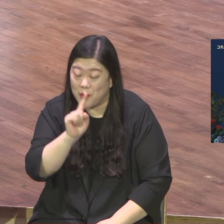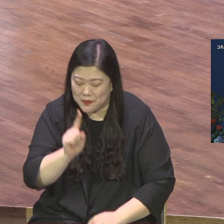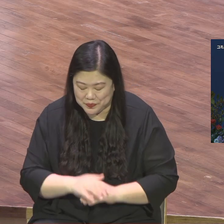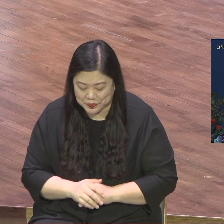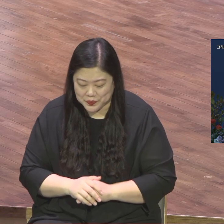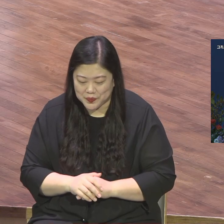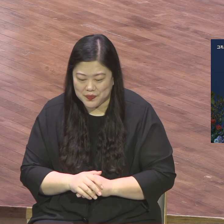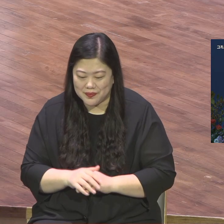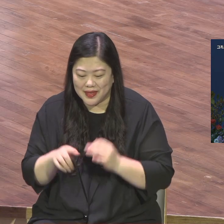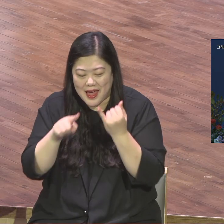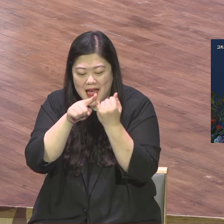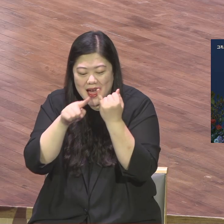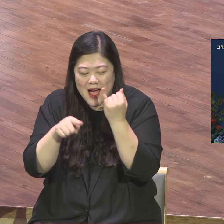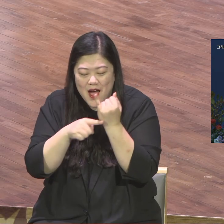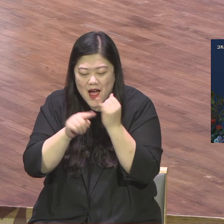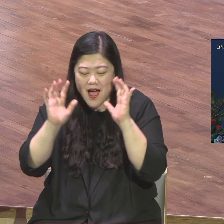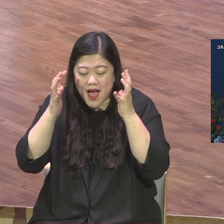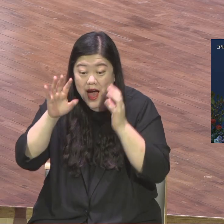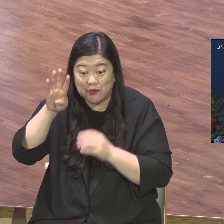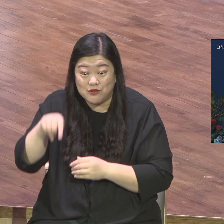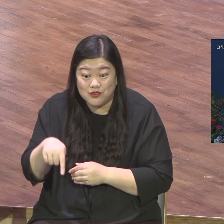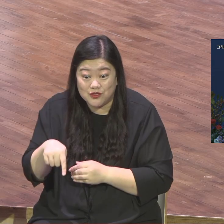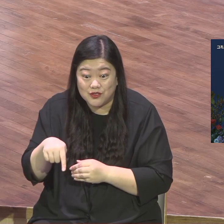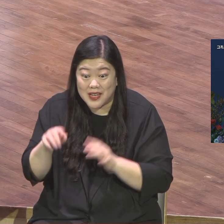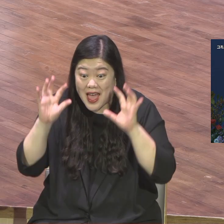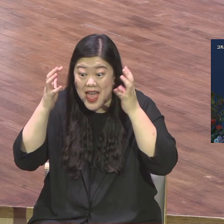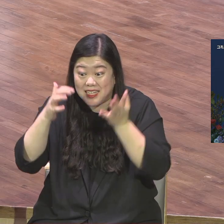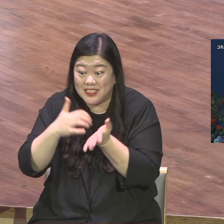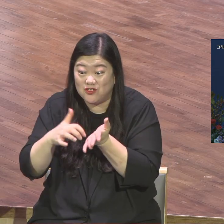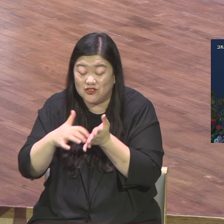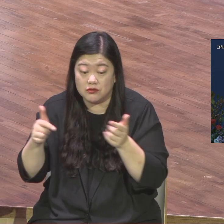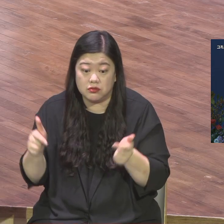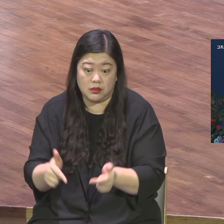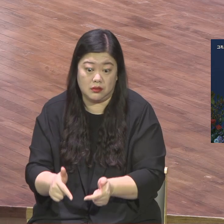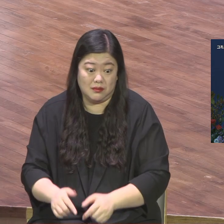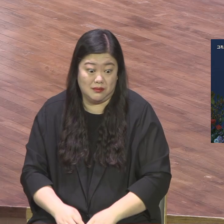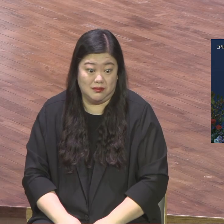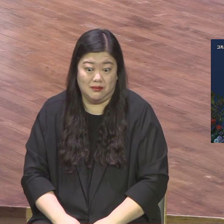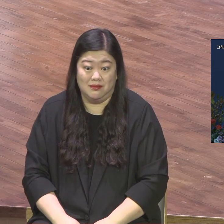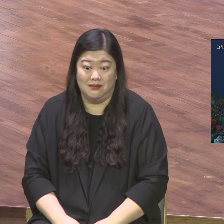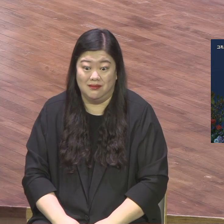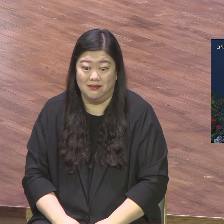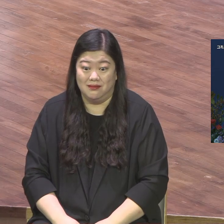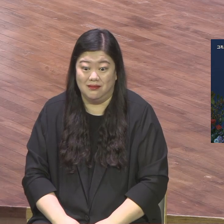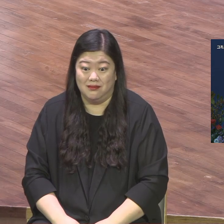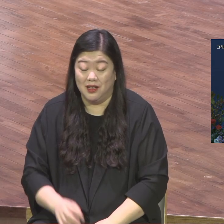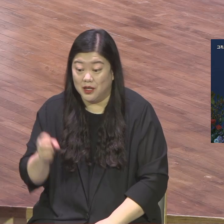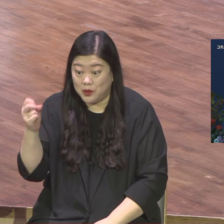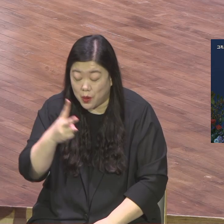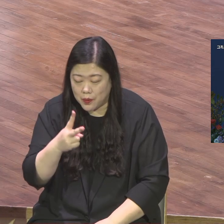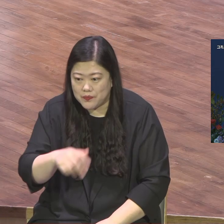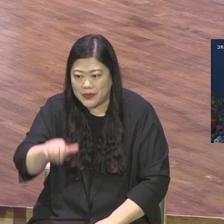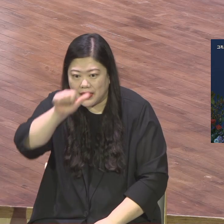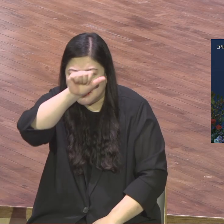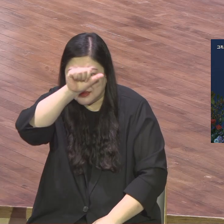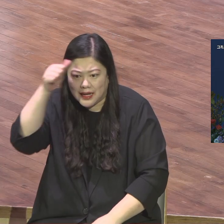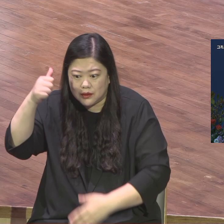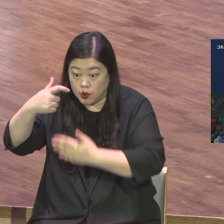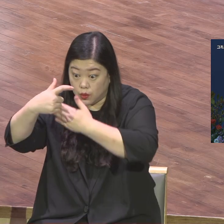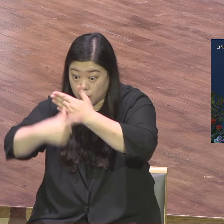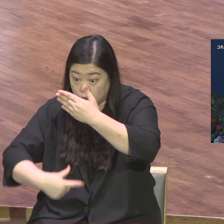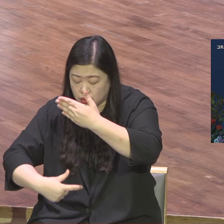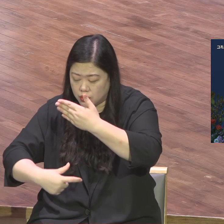한국 교회가 코로나 3년 동안에 그것도 장로교만 55만 명이 줄었다라고